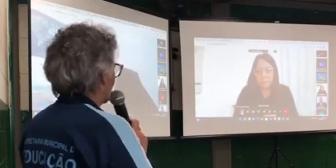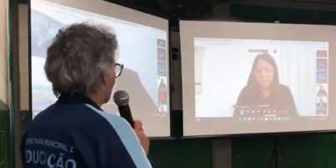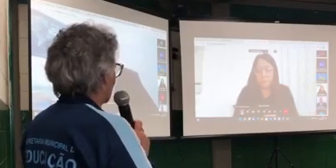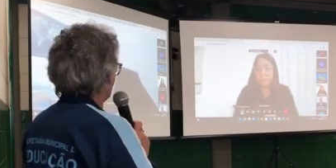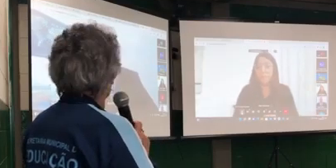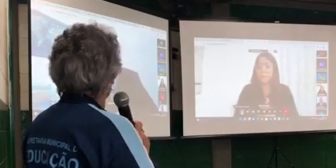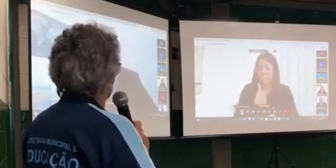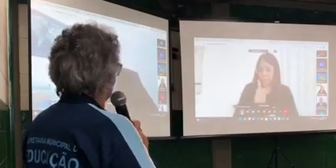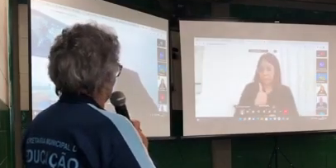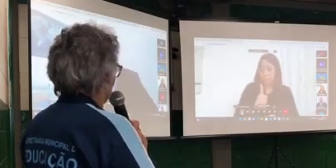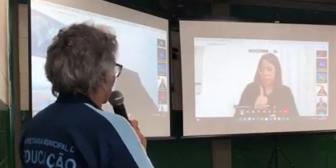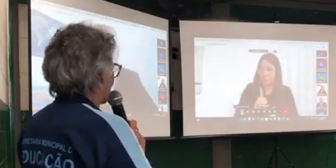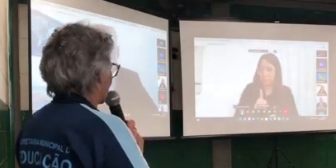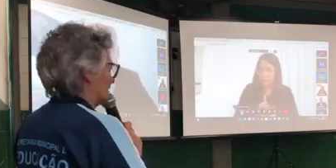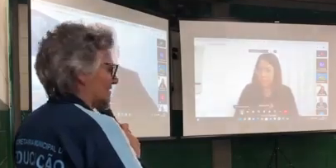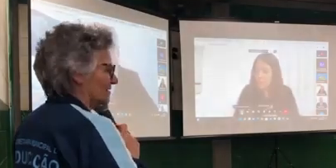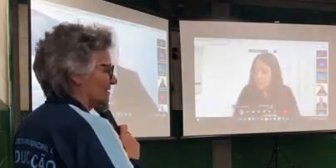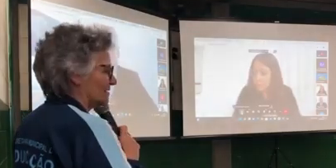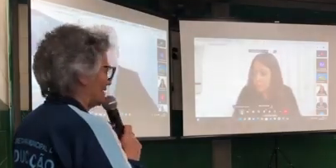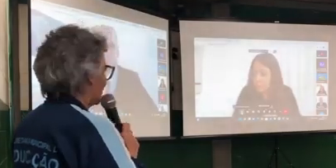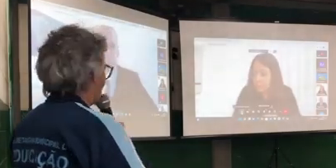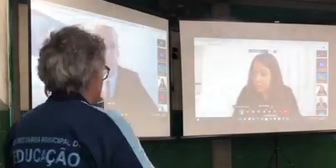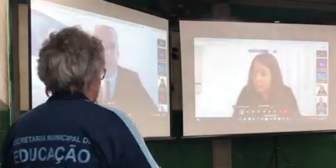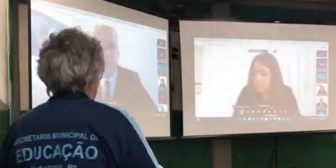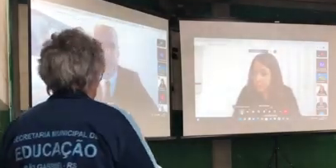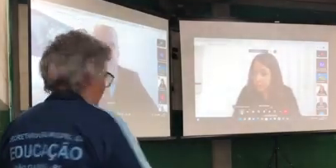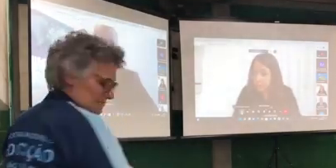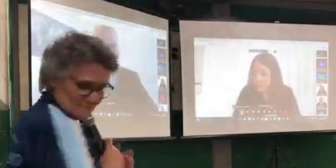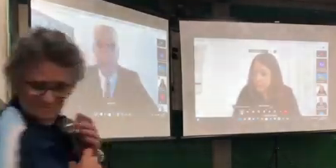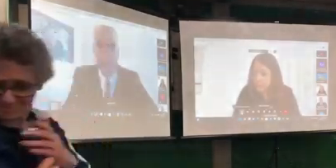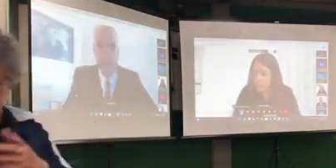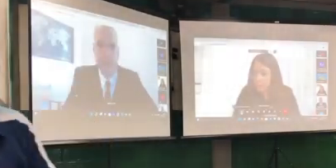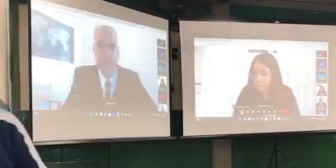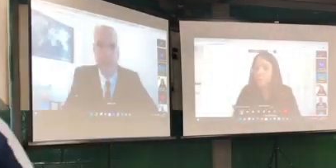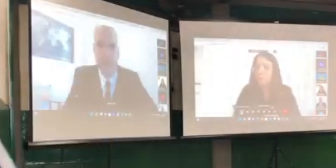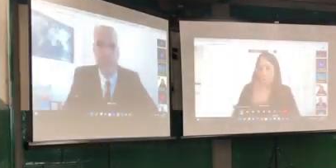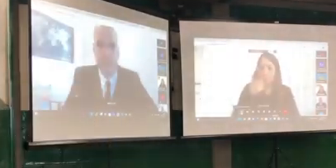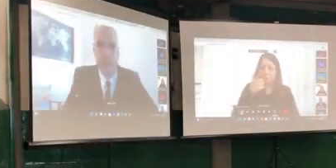Oi. Agora estão ouvindo. Está conseguindo me ouvir?